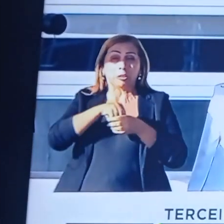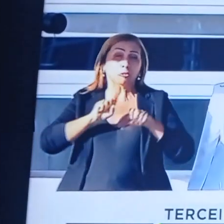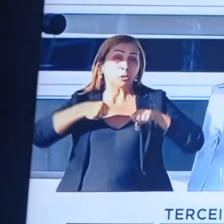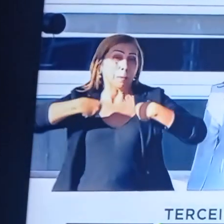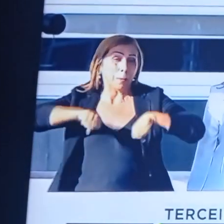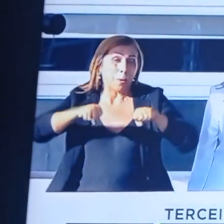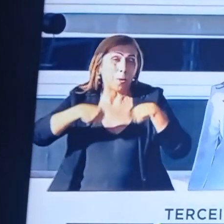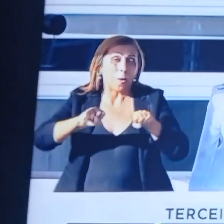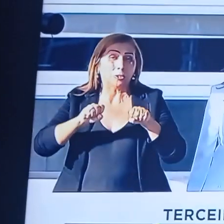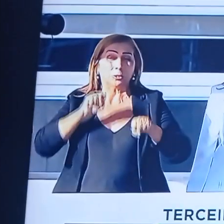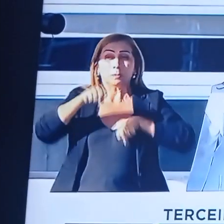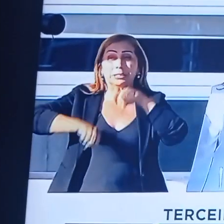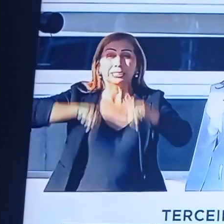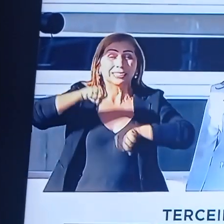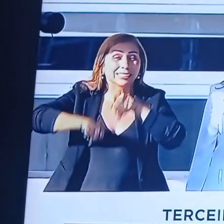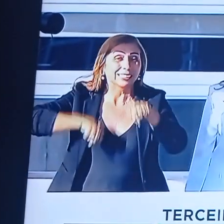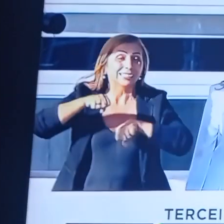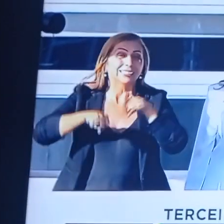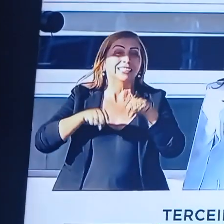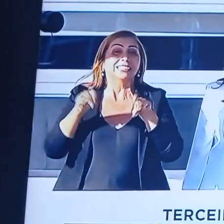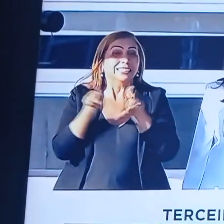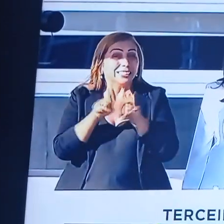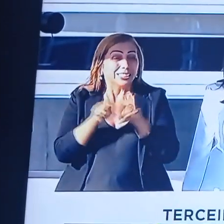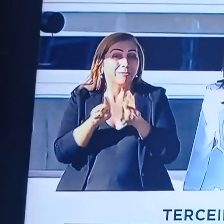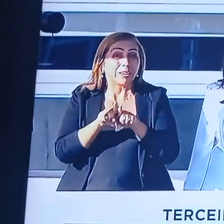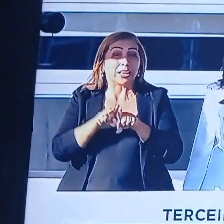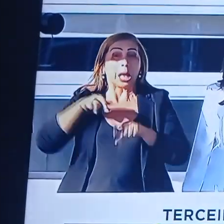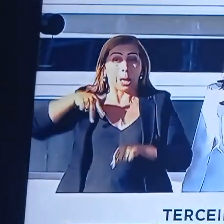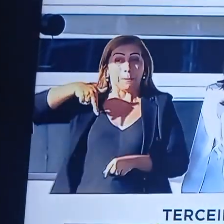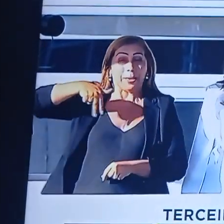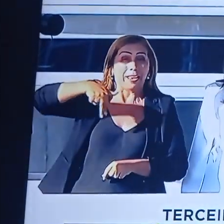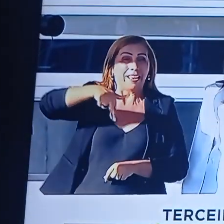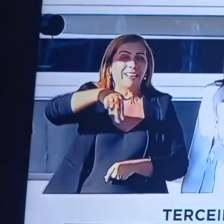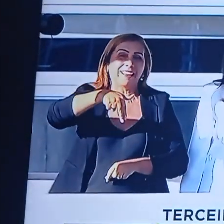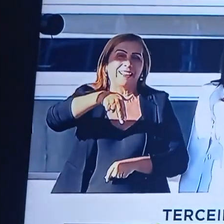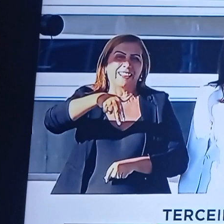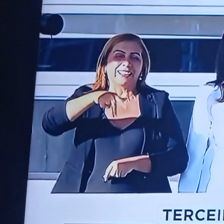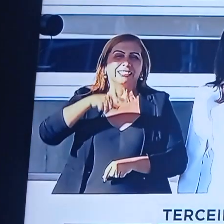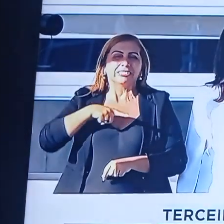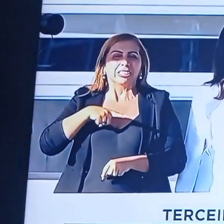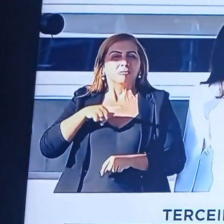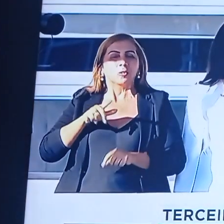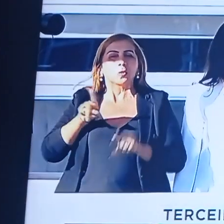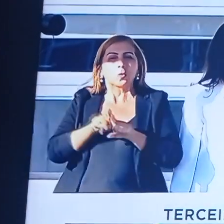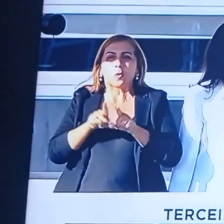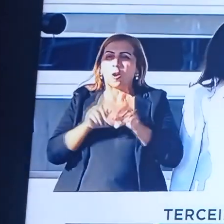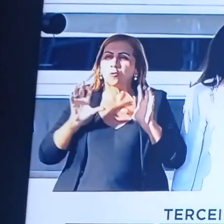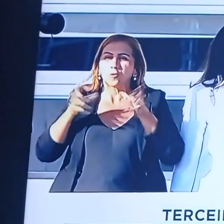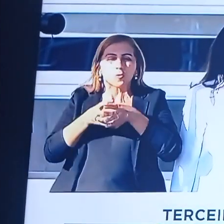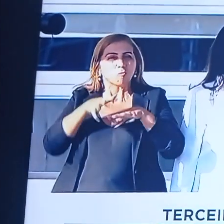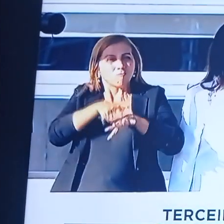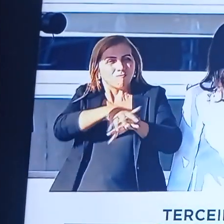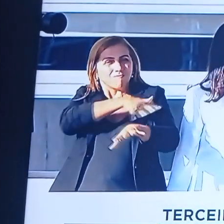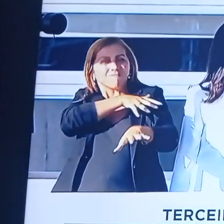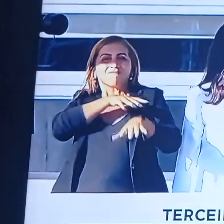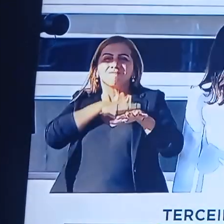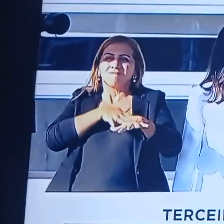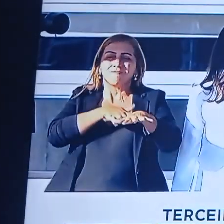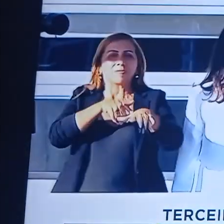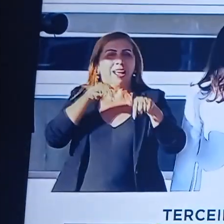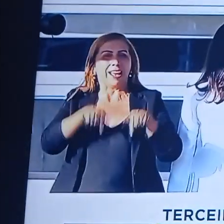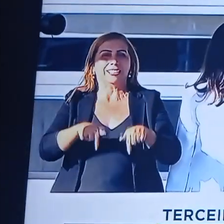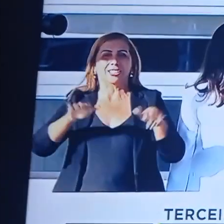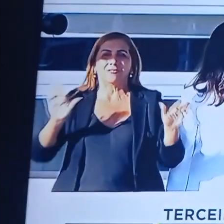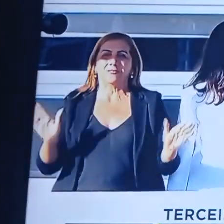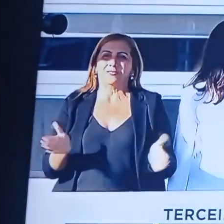moto, bicicleta e até mesmo a pé, numa verdadeira caravana da esperança para